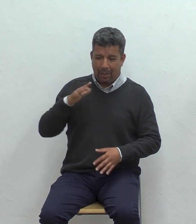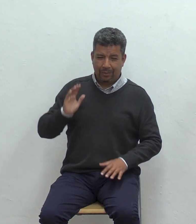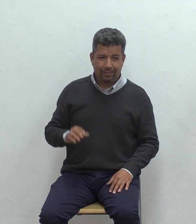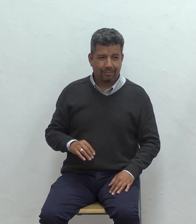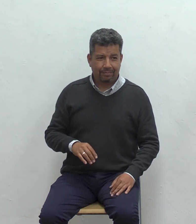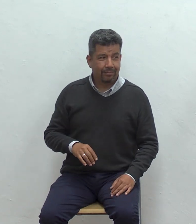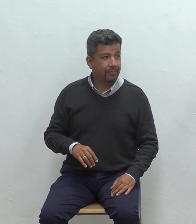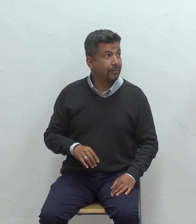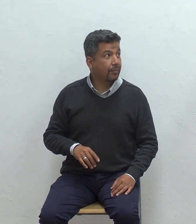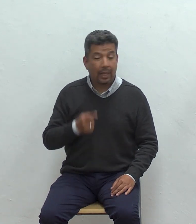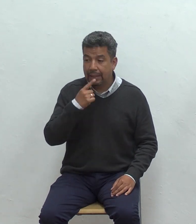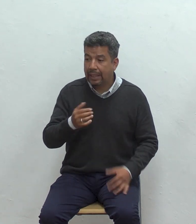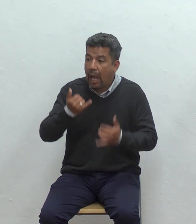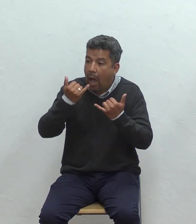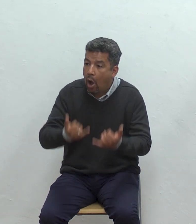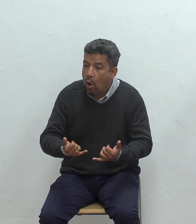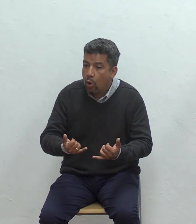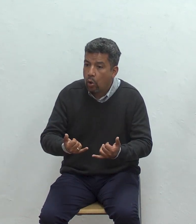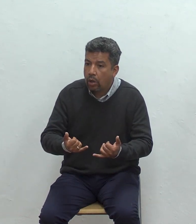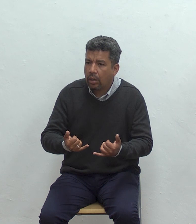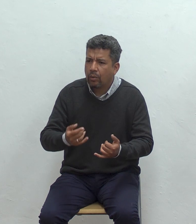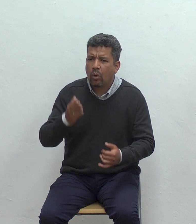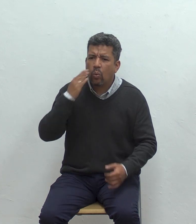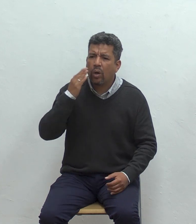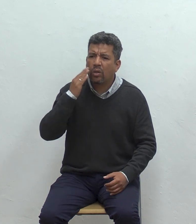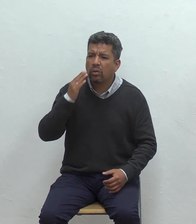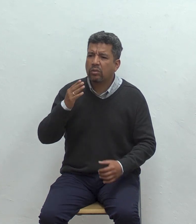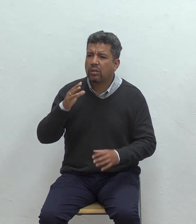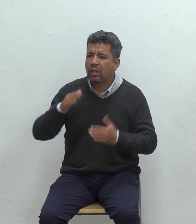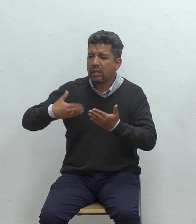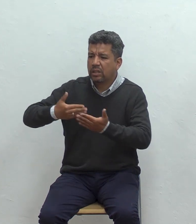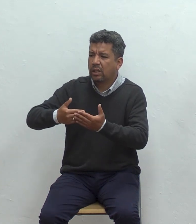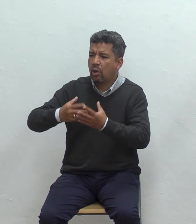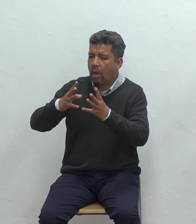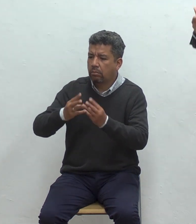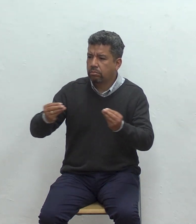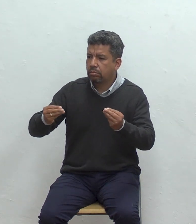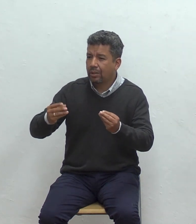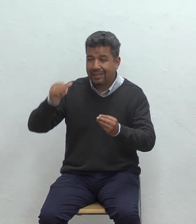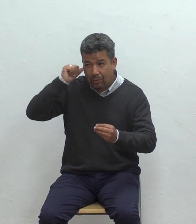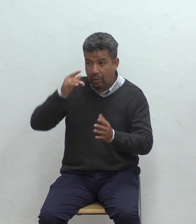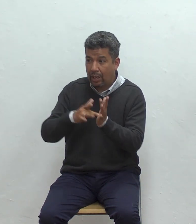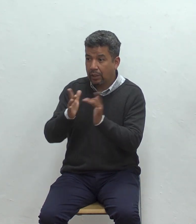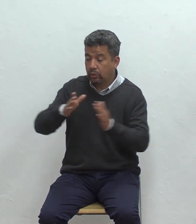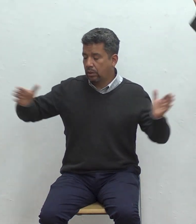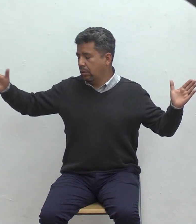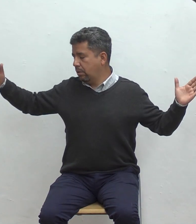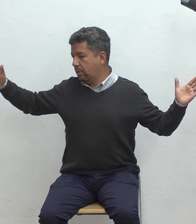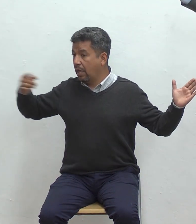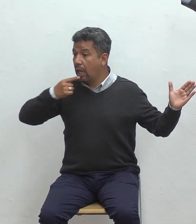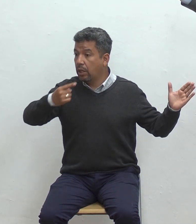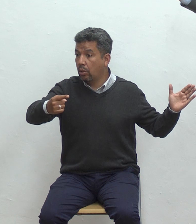No, ahora es en la consumación de, ¿cuándo fue la consumación de los siglos? ¿Se acuerda cuando Jesús estaba en la cruz? ¿Qué